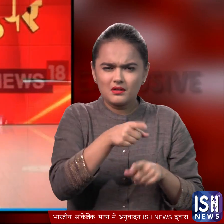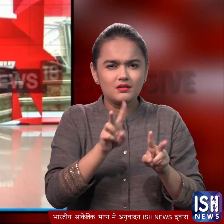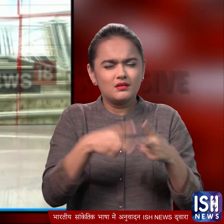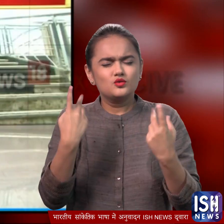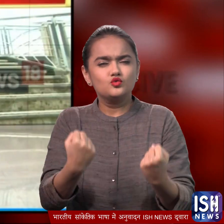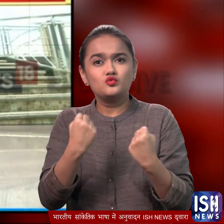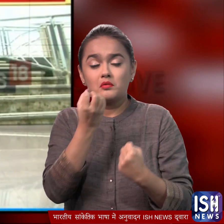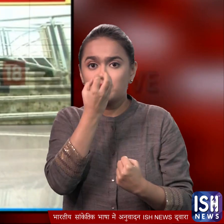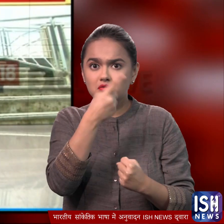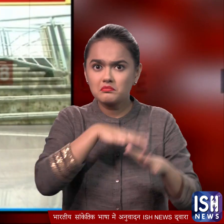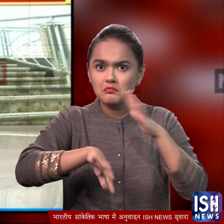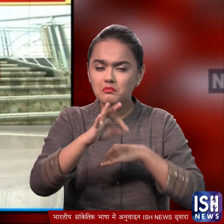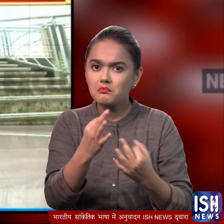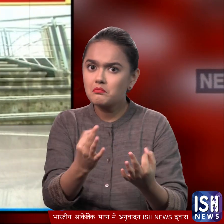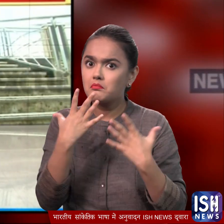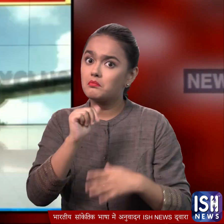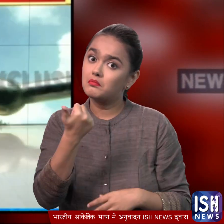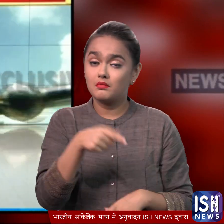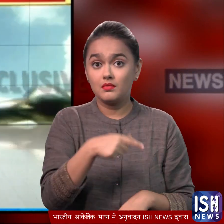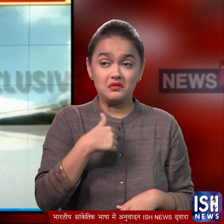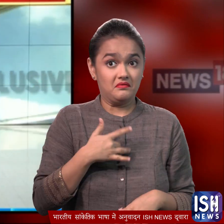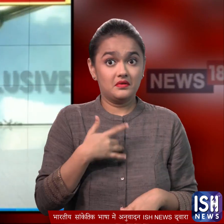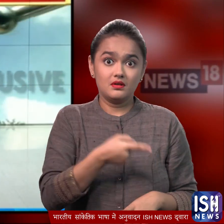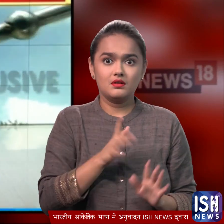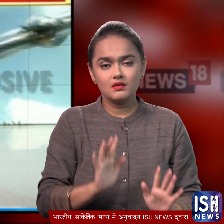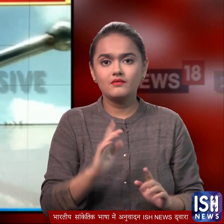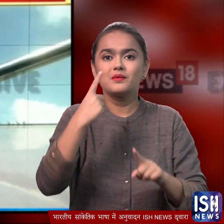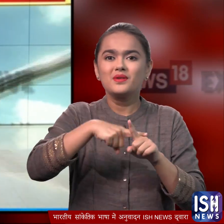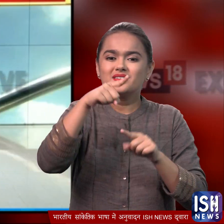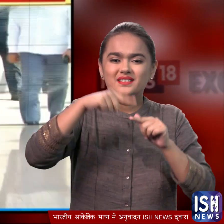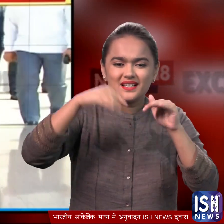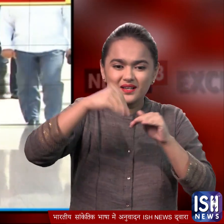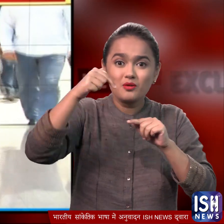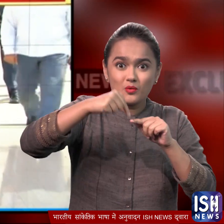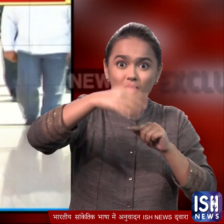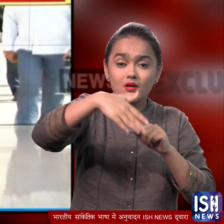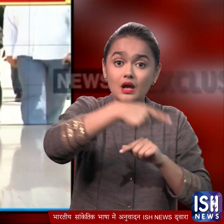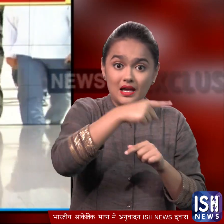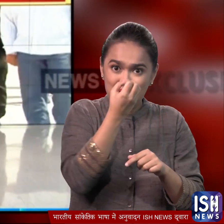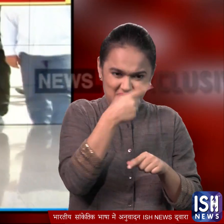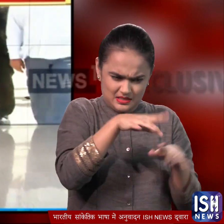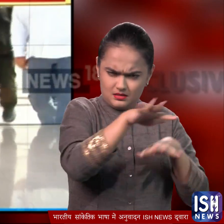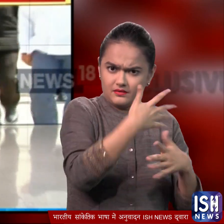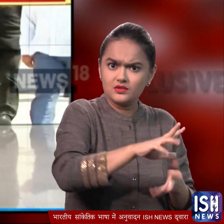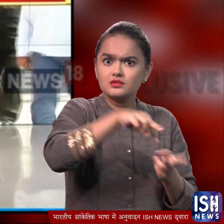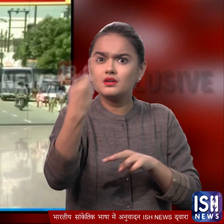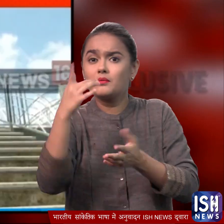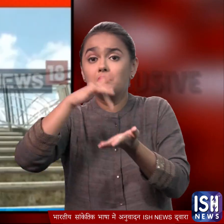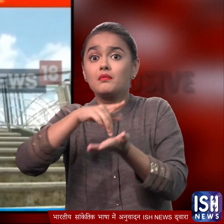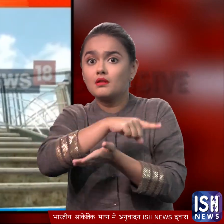माना जा रहा है। राजा महेंद्र प्रताप के नाम पर यूनिवर्सिटी की नींव रख जाट वोट बैंक साधने के बाद बीजेपी की नजर गुर्जर समुदाय पर